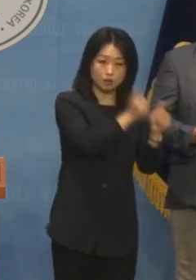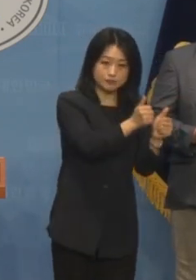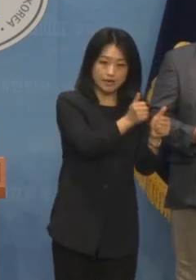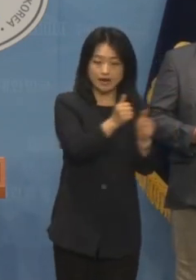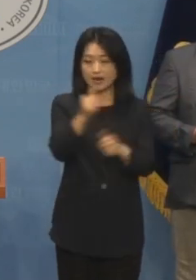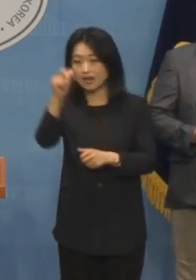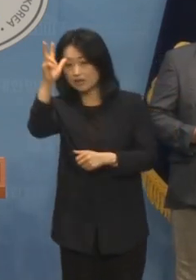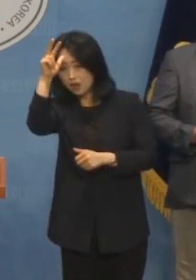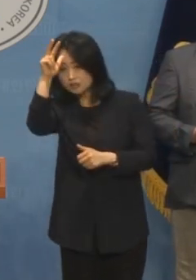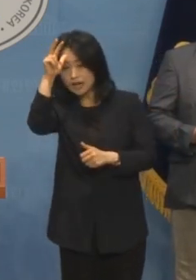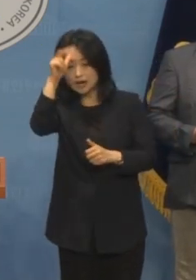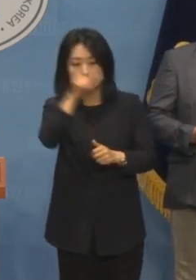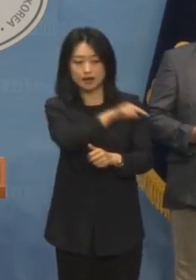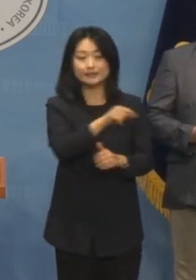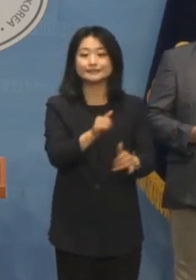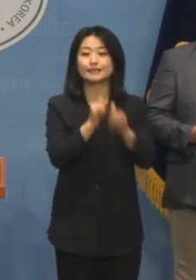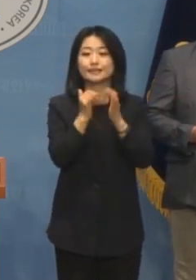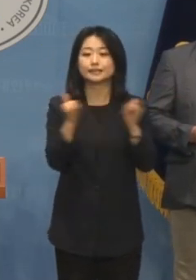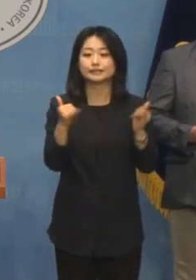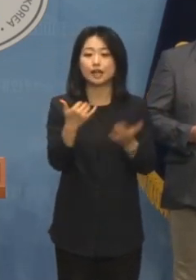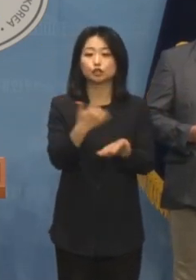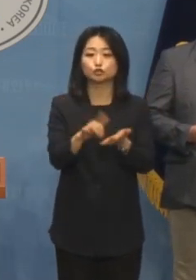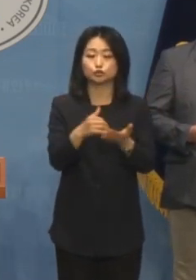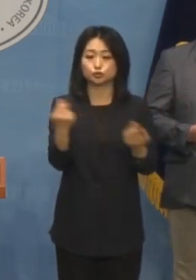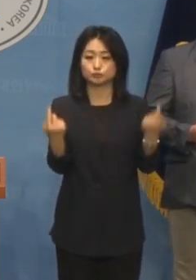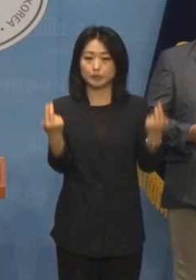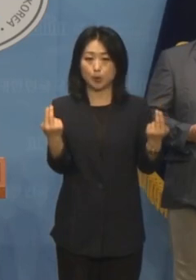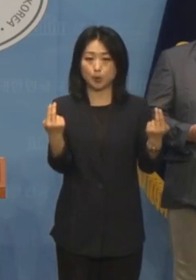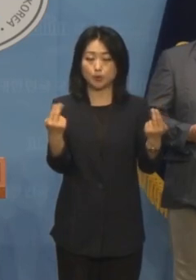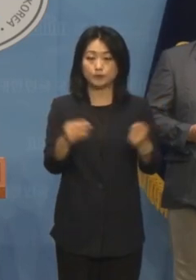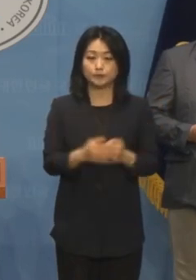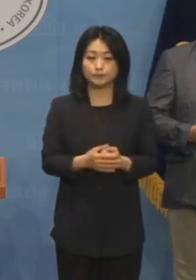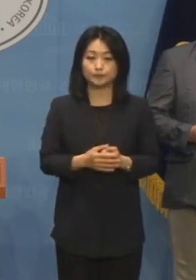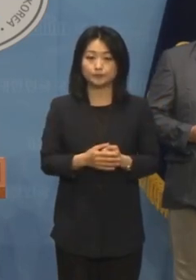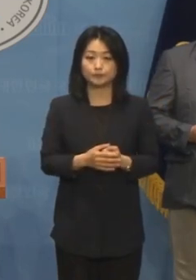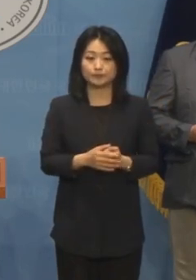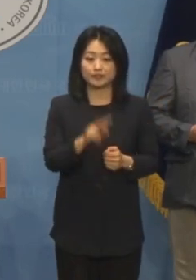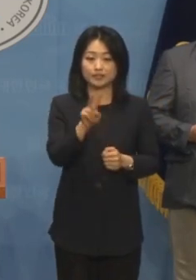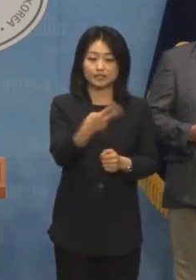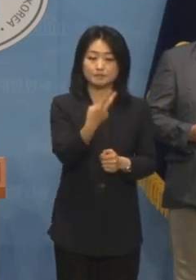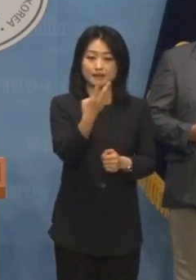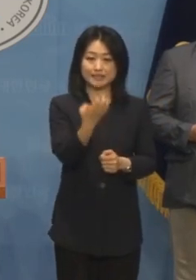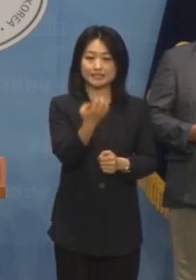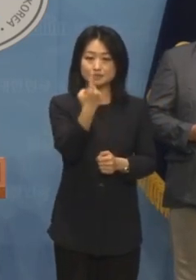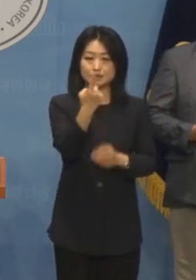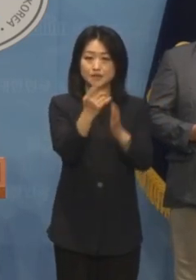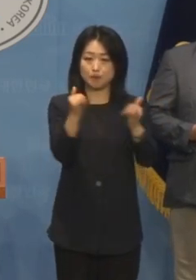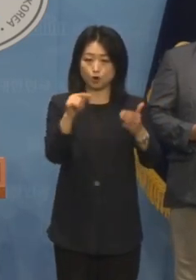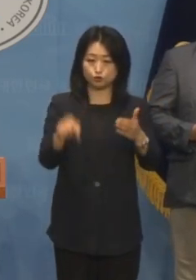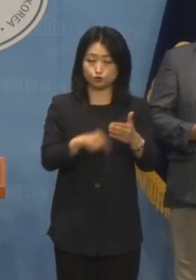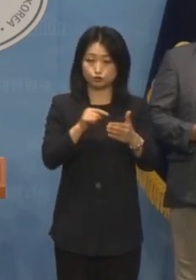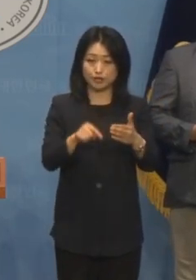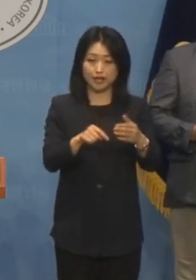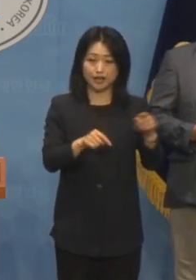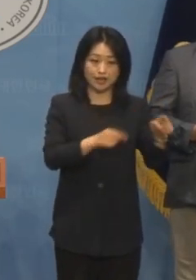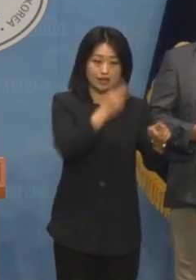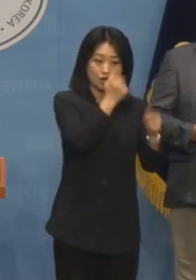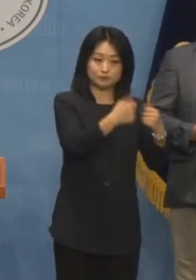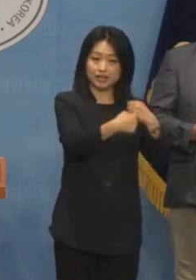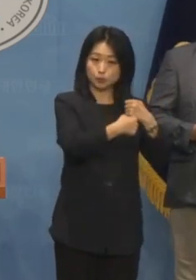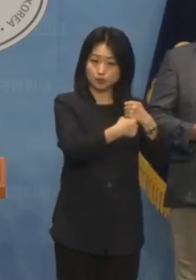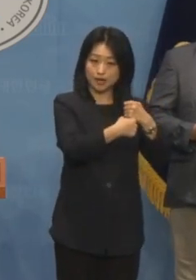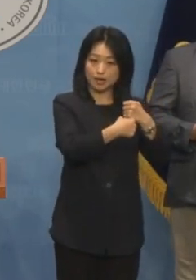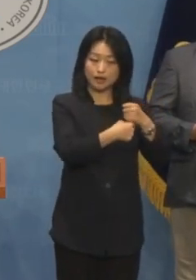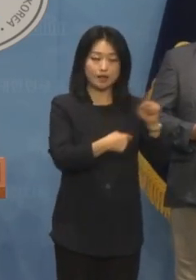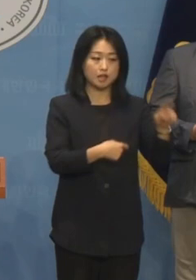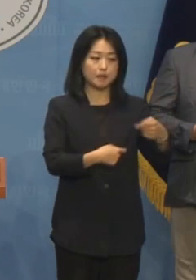수사 과정의 자살자 현황을 비교해 봤습니다. 20년 동안 자살한 사람 241명 중 검찰 조사 중 자살한